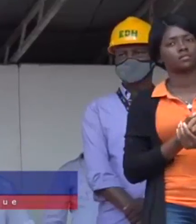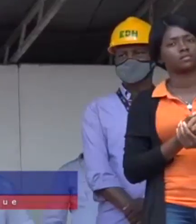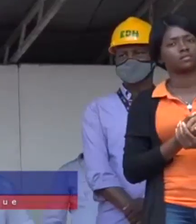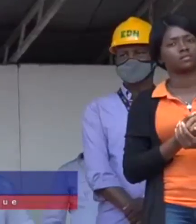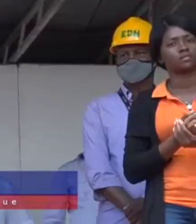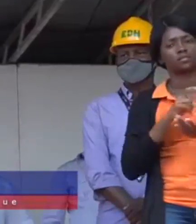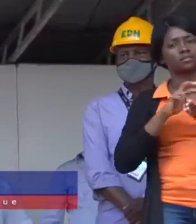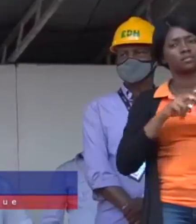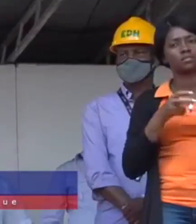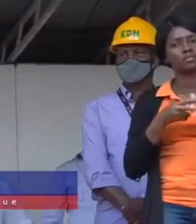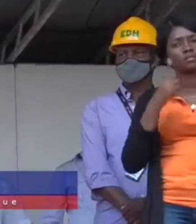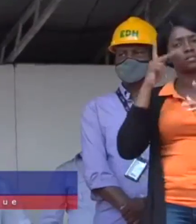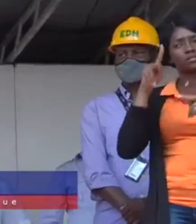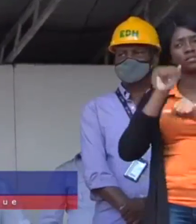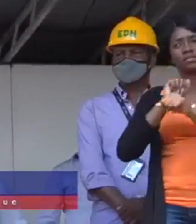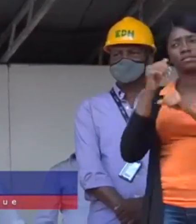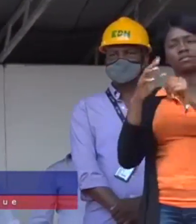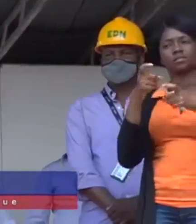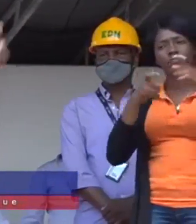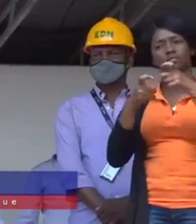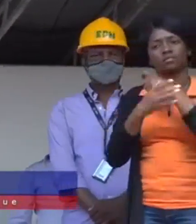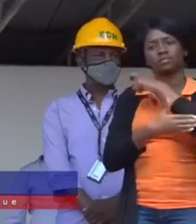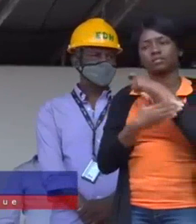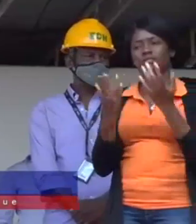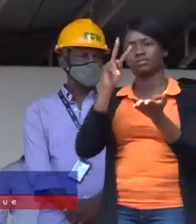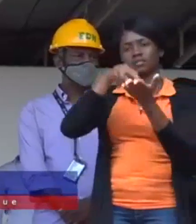ça veut dire, mon qui a dirigé le pays, comment ça veut dire?